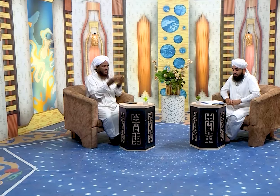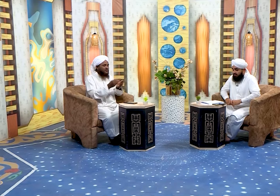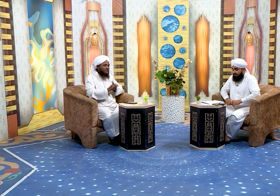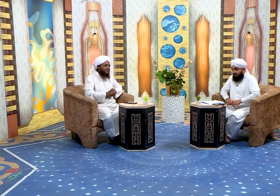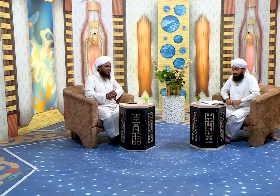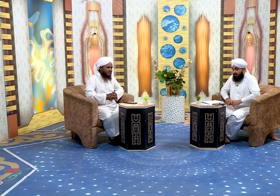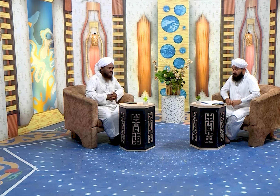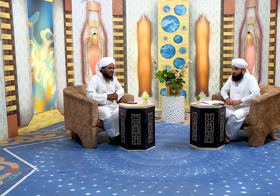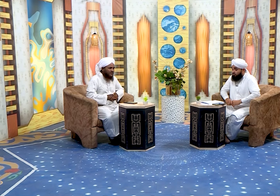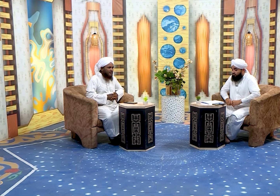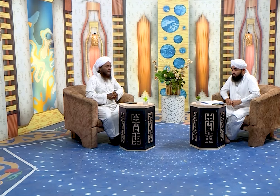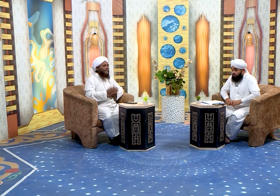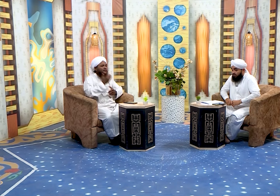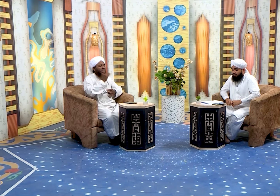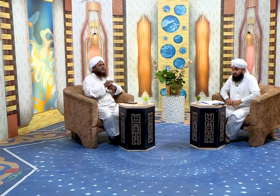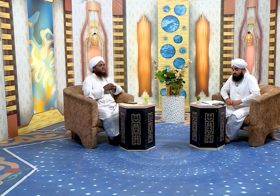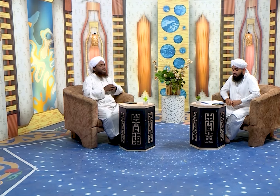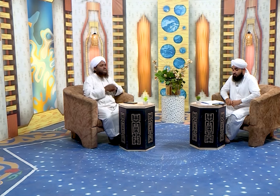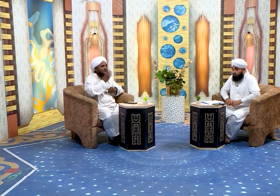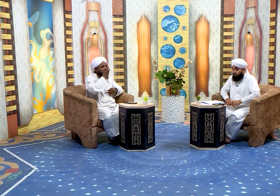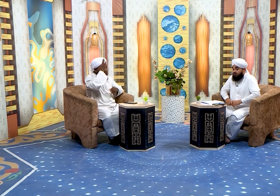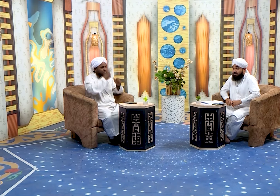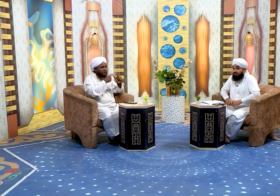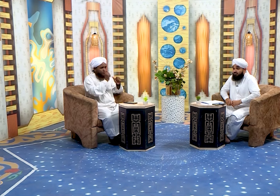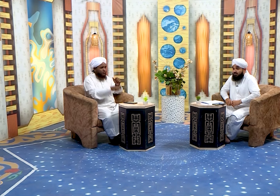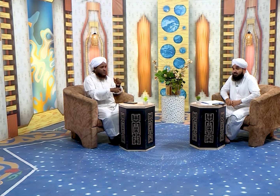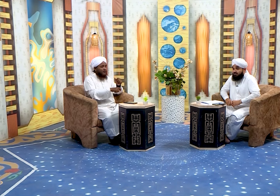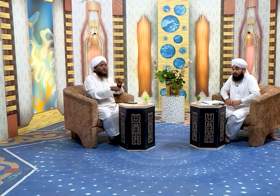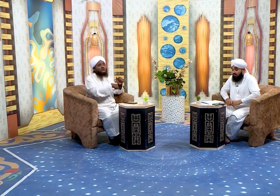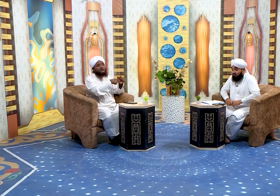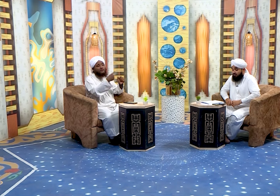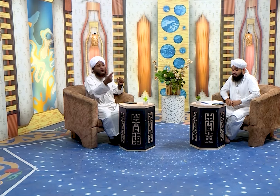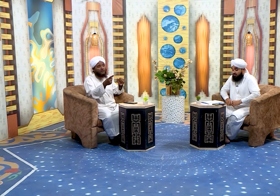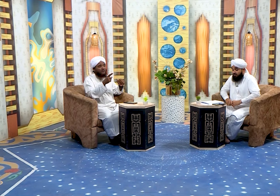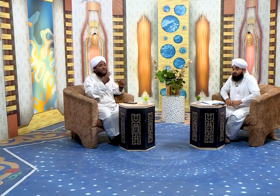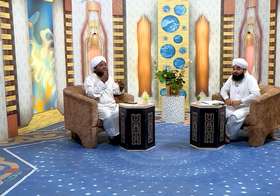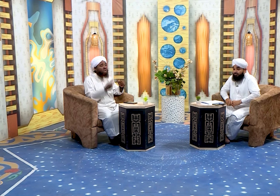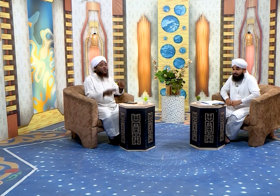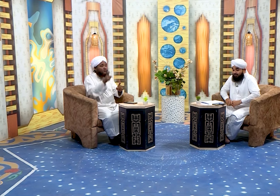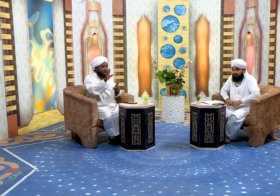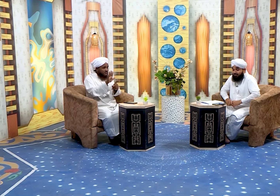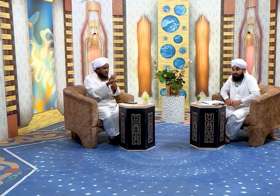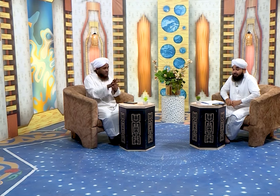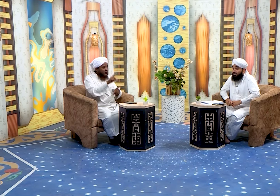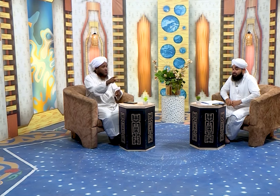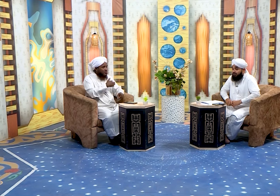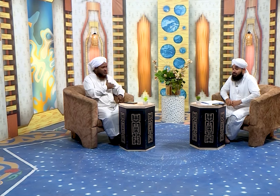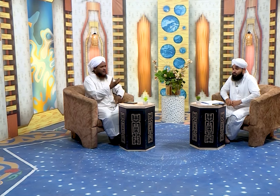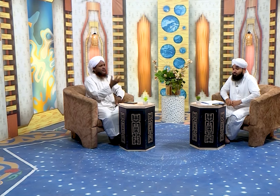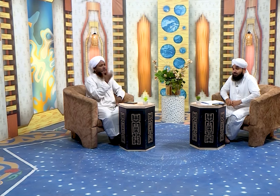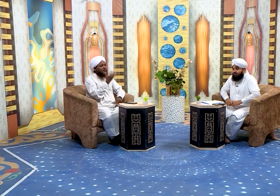ہے کہ یعنی جب تم فرون کے پاس جاؤ تو اسے نرمی کے ساتھ نصیحت فرمانا یا ہمارے لئے بہت بڑا